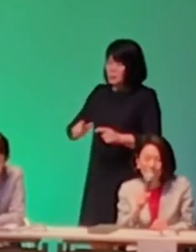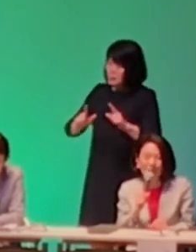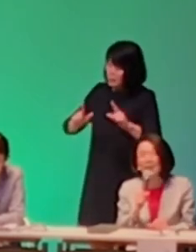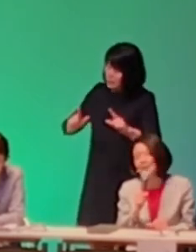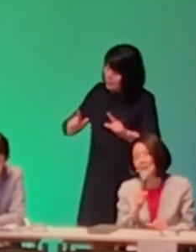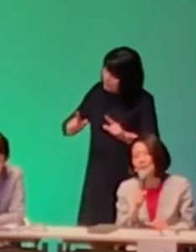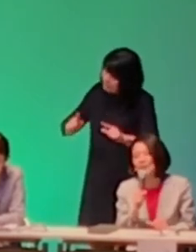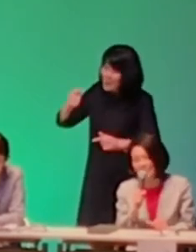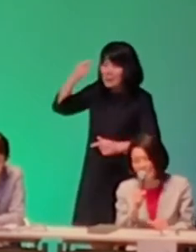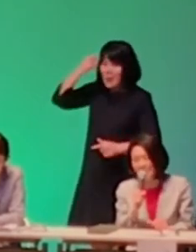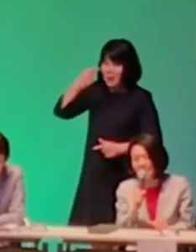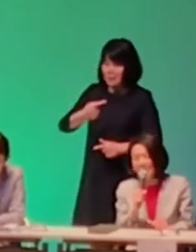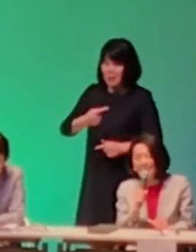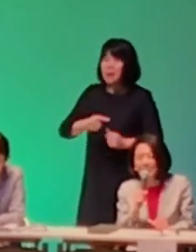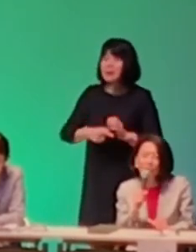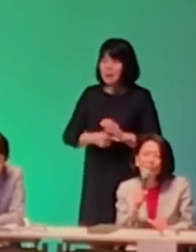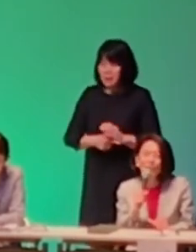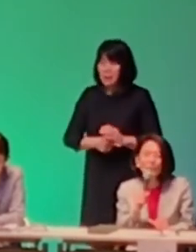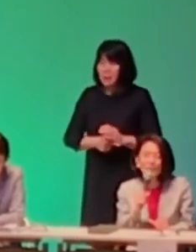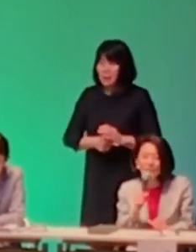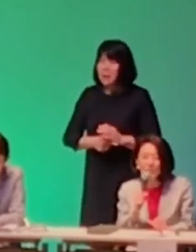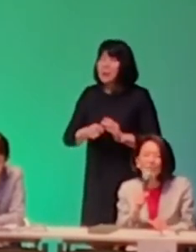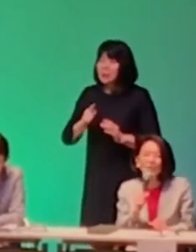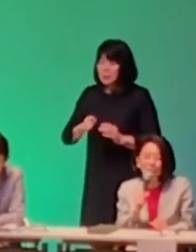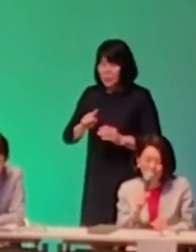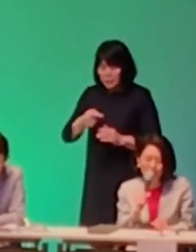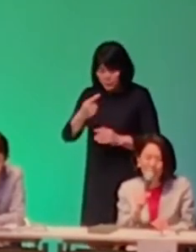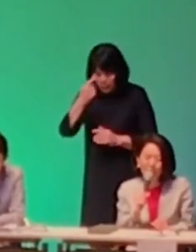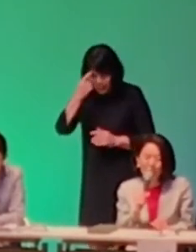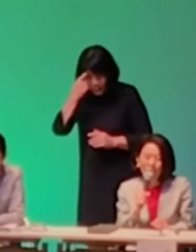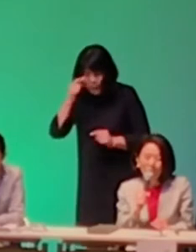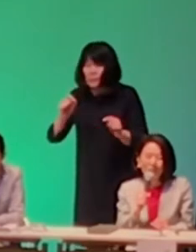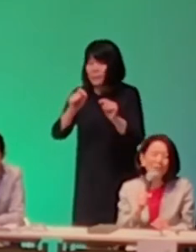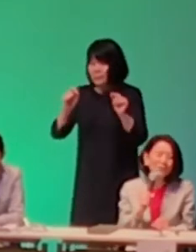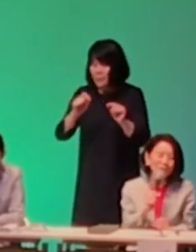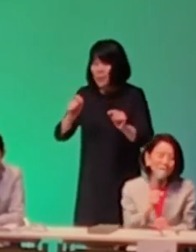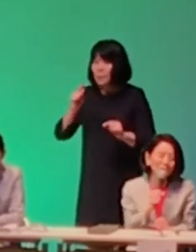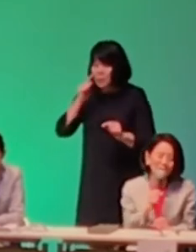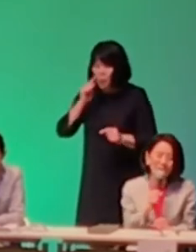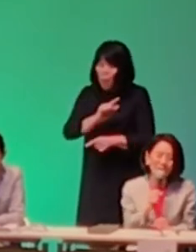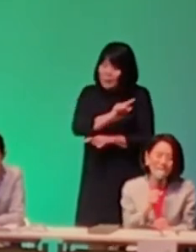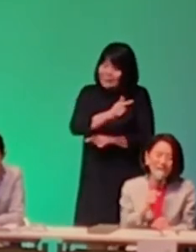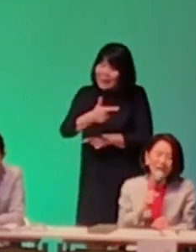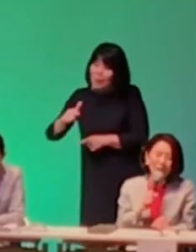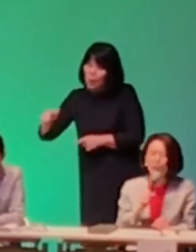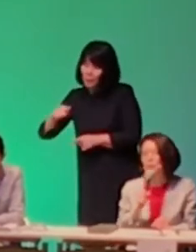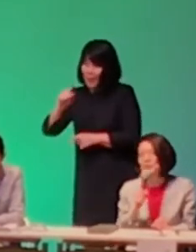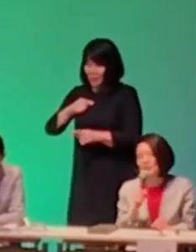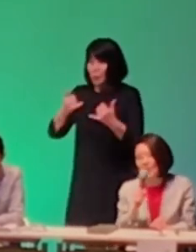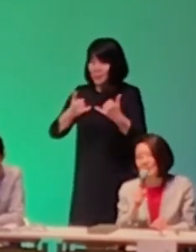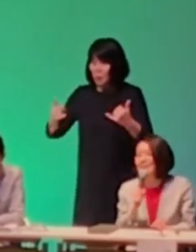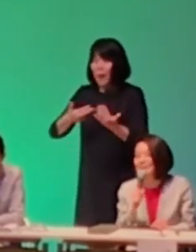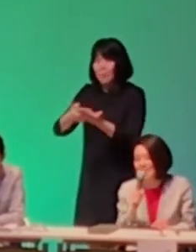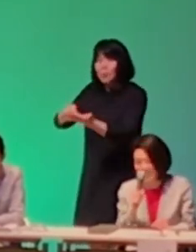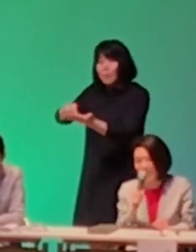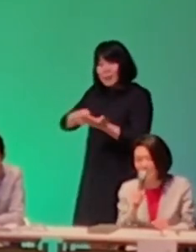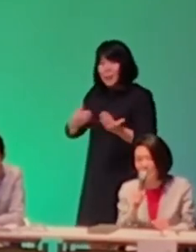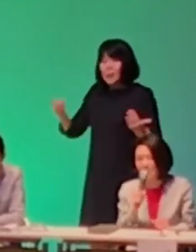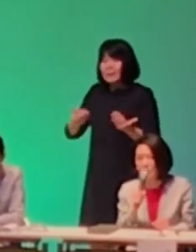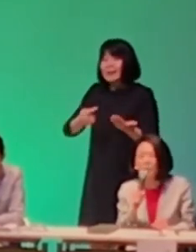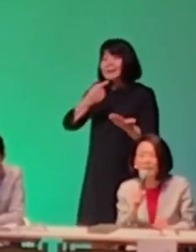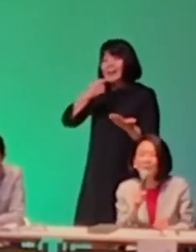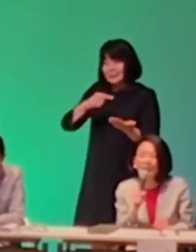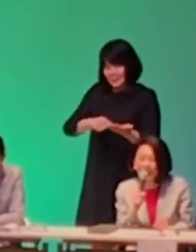うと考えたときになんです。結局それを突き詰めていくと多様な人々が求めている働きや